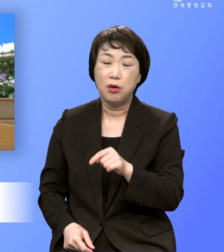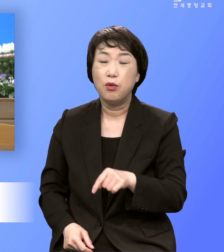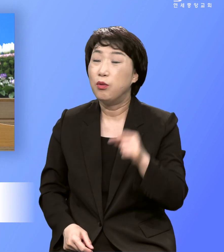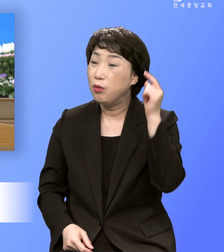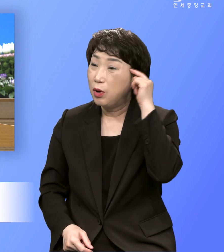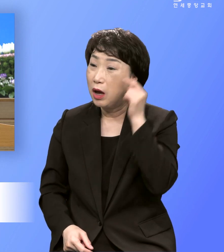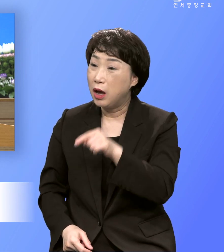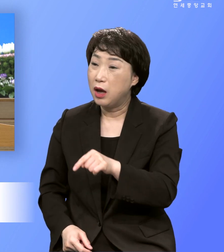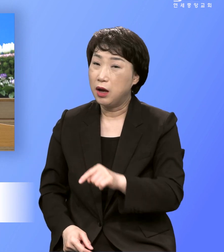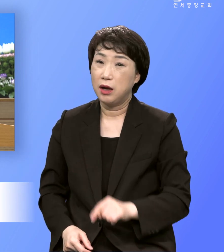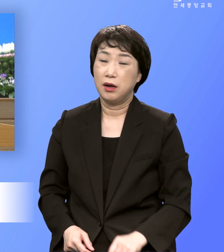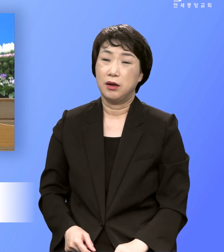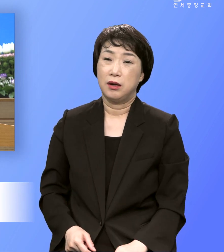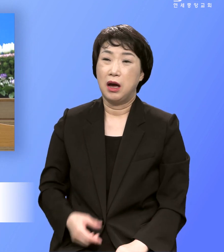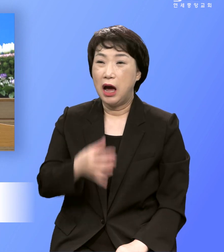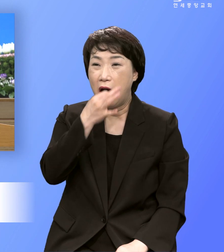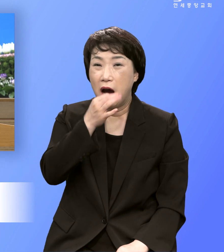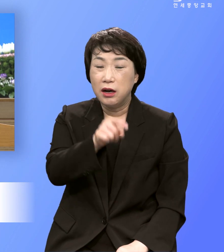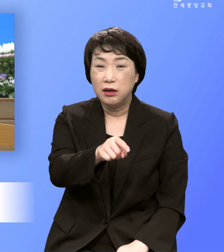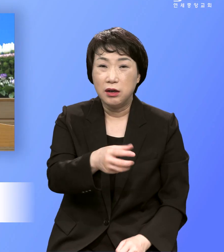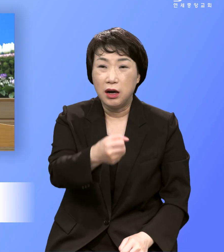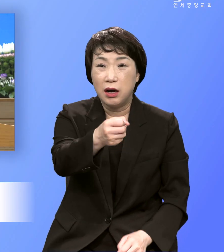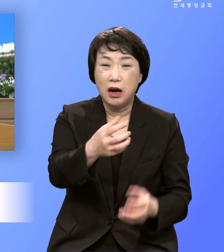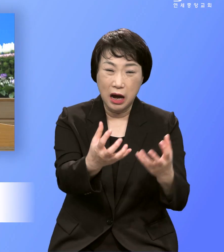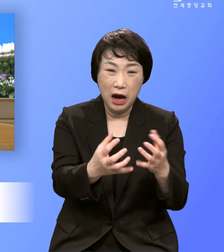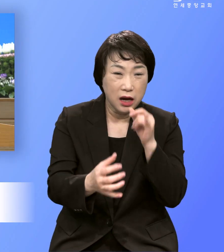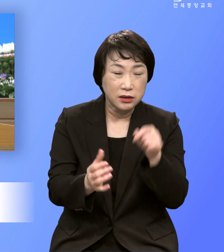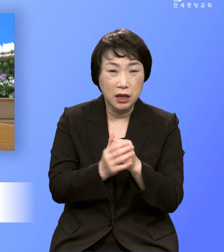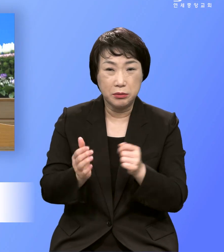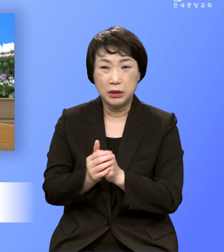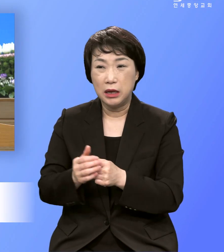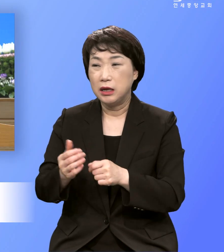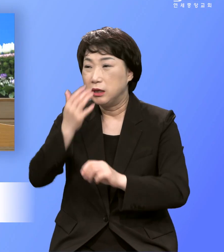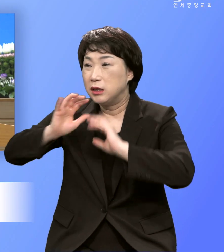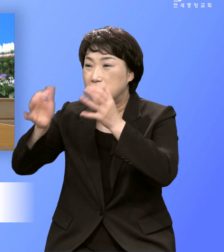그들이 탐욕을 품으니까 같이